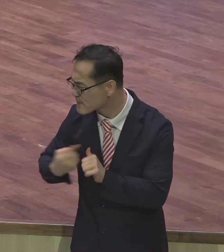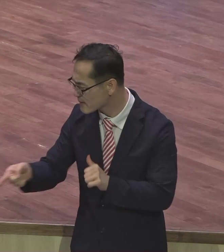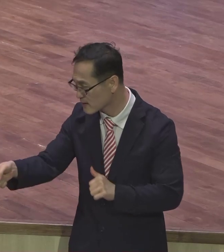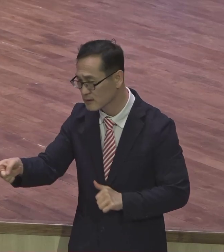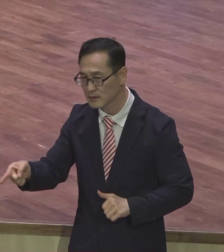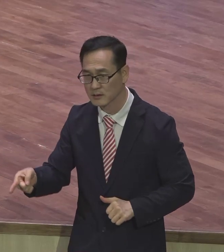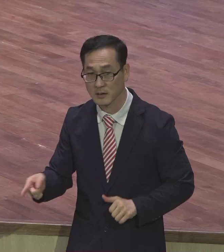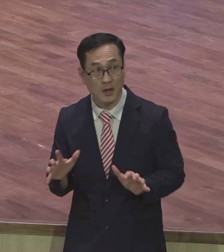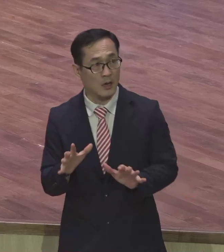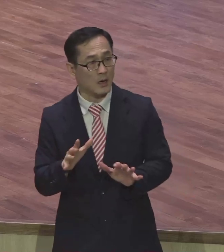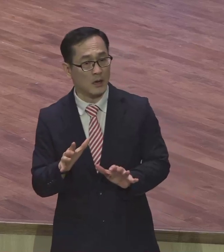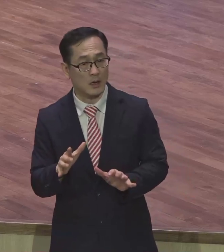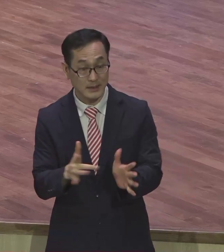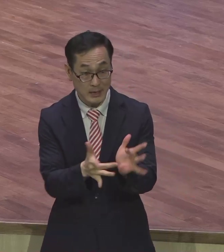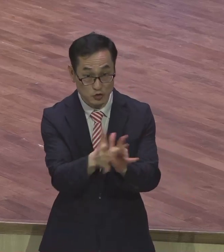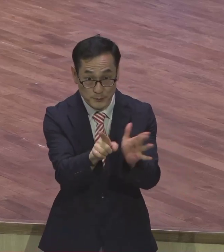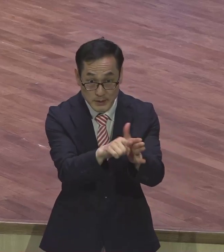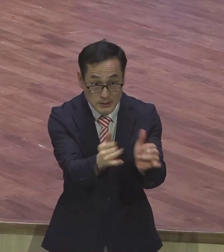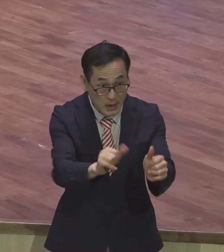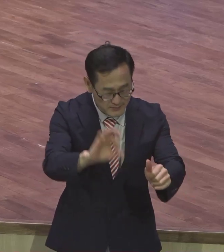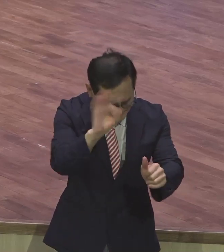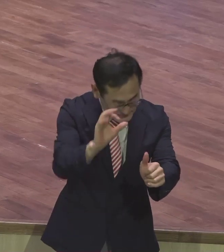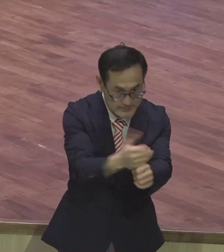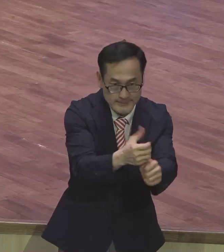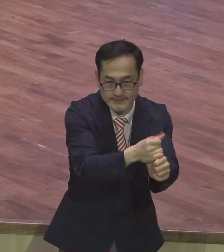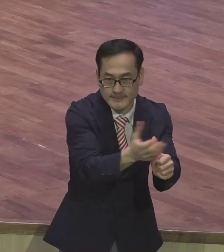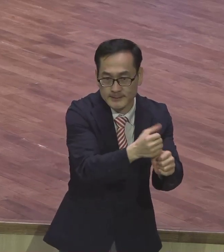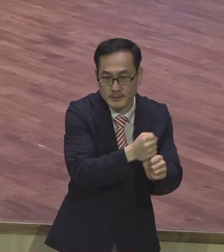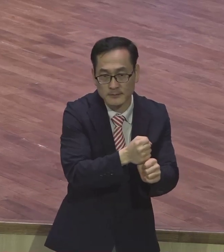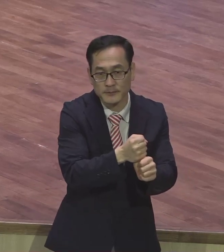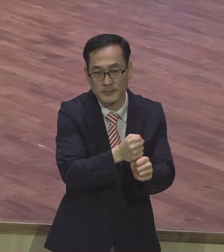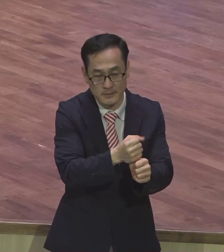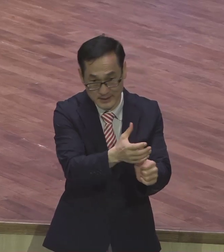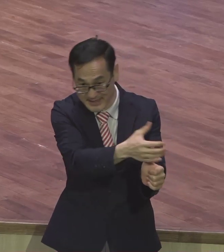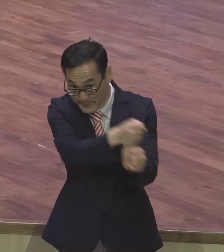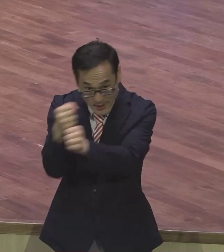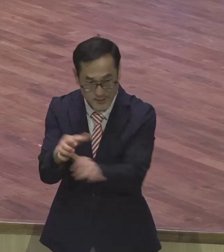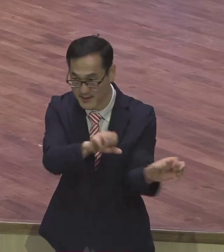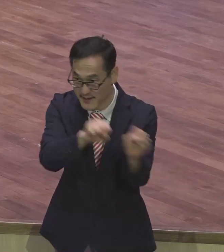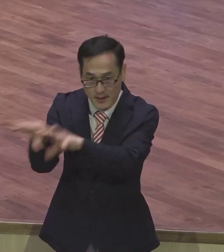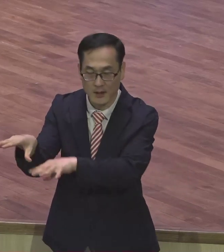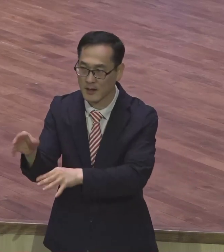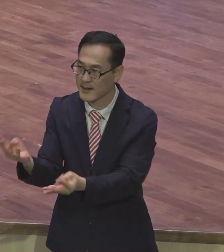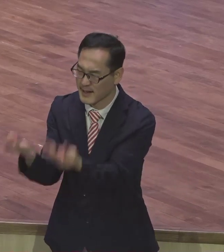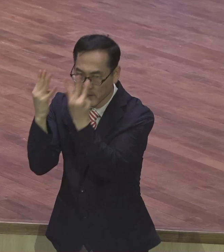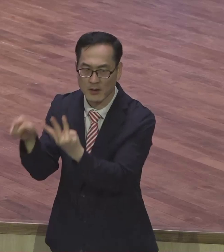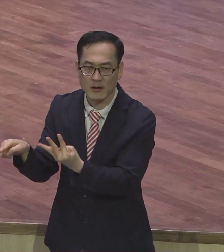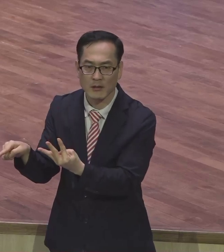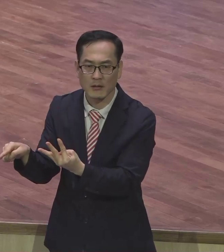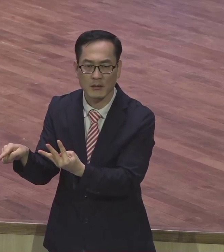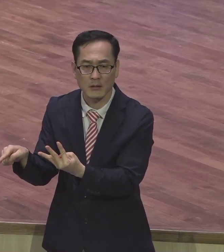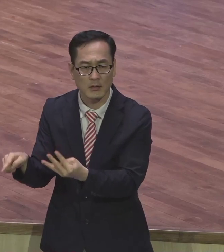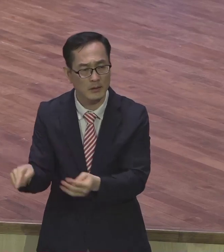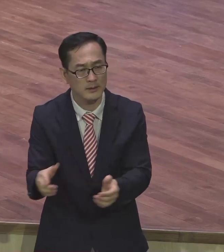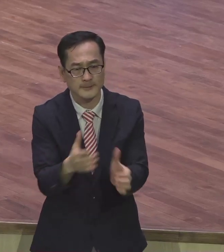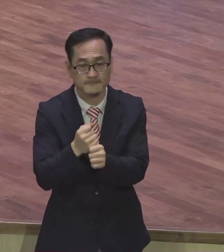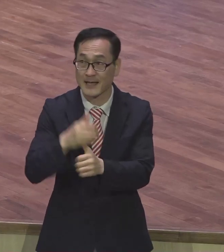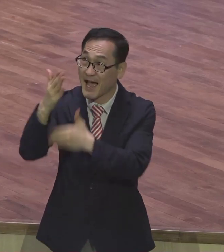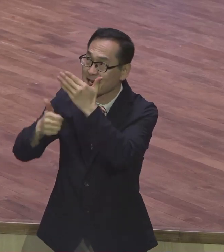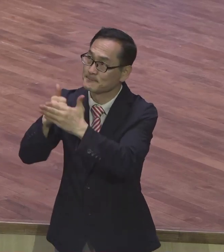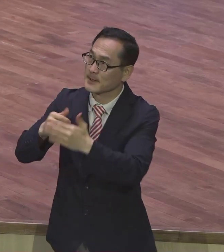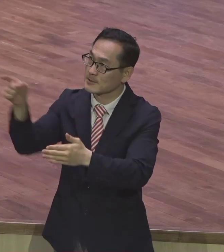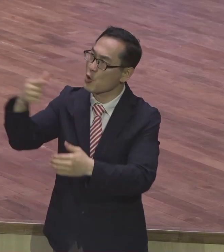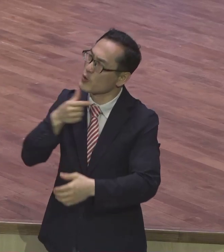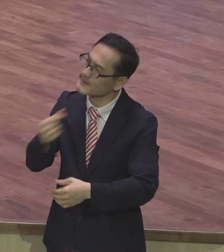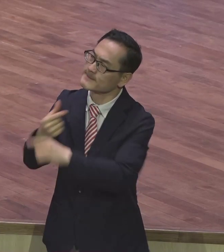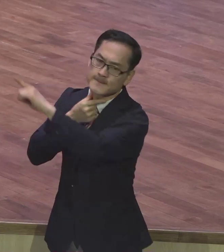믿는 사람을 잡아 가두려고 하나님의 뜻을 이룬다라고 이룬다라는 맹부 나라에서 가고 있는데 너가 핍박하는